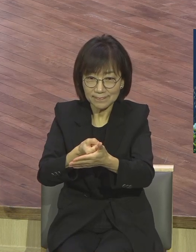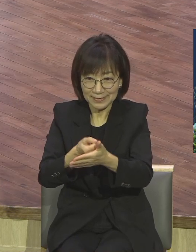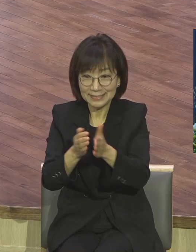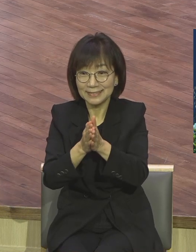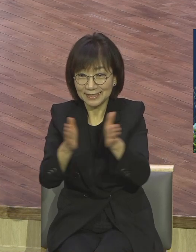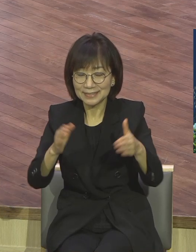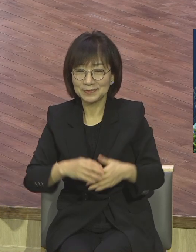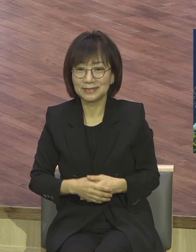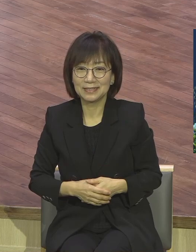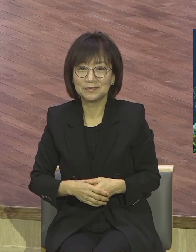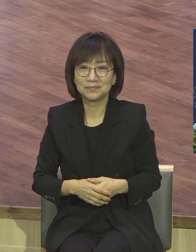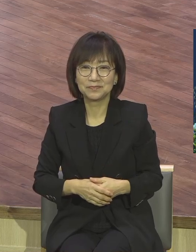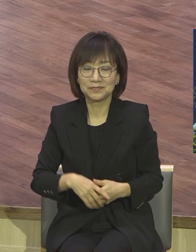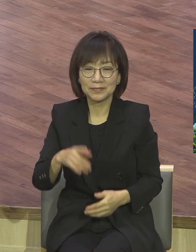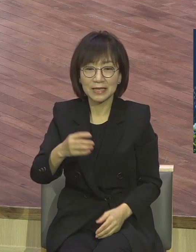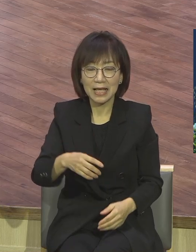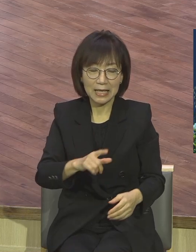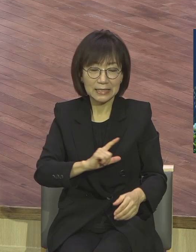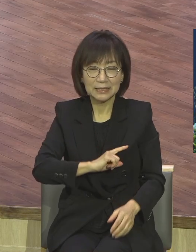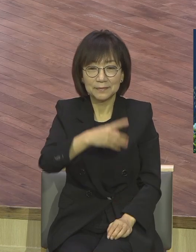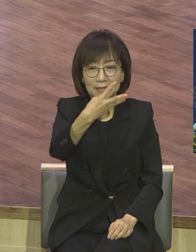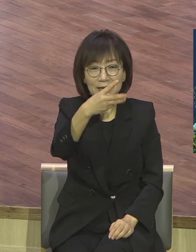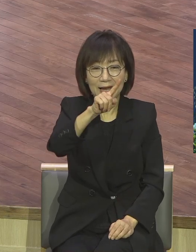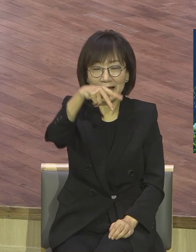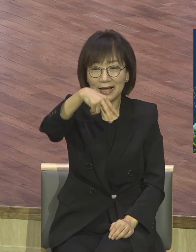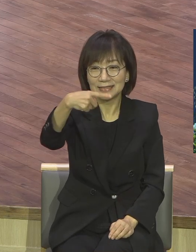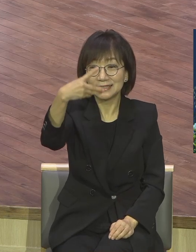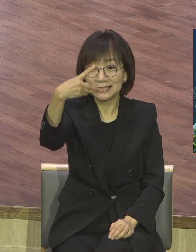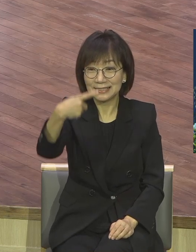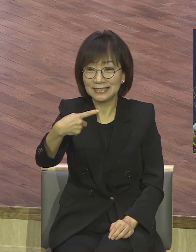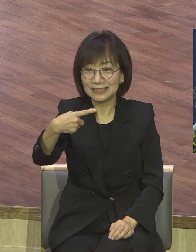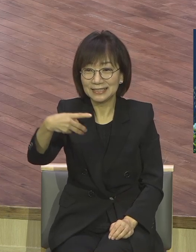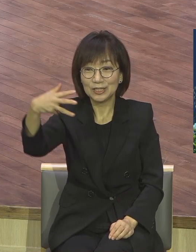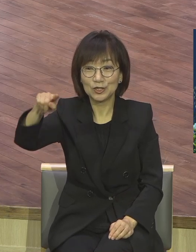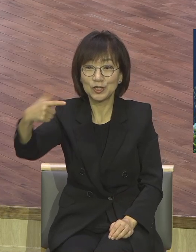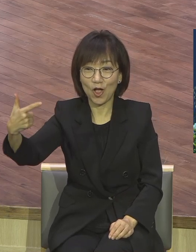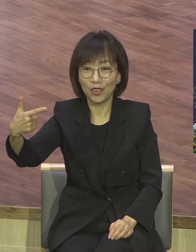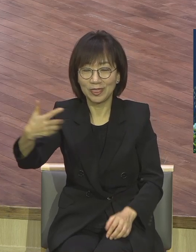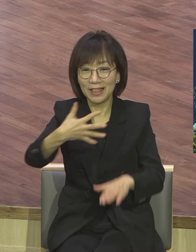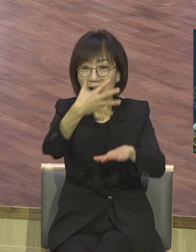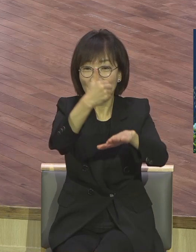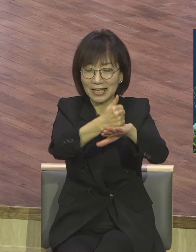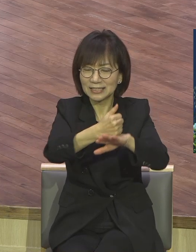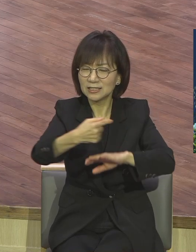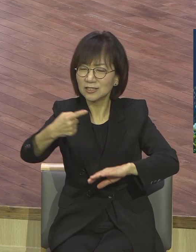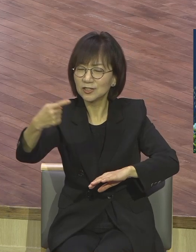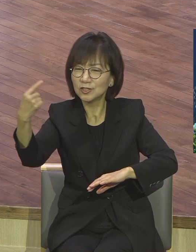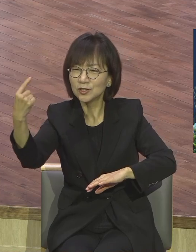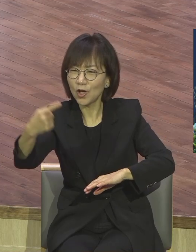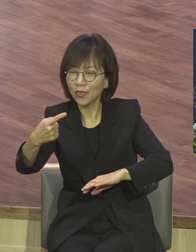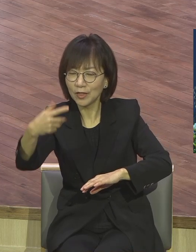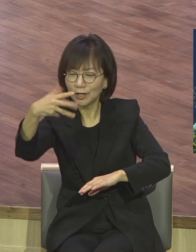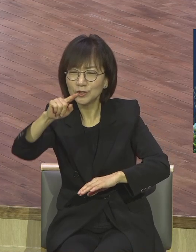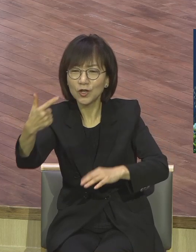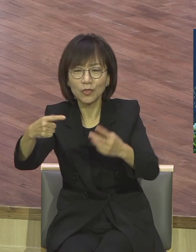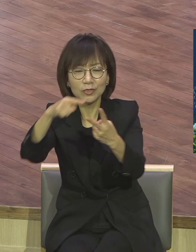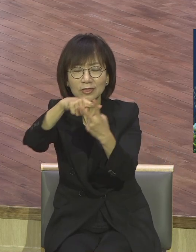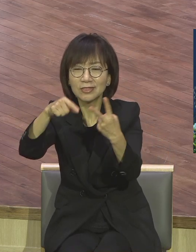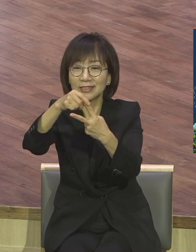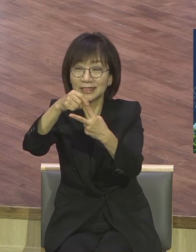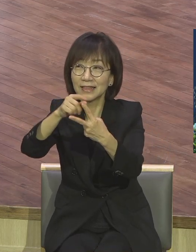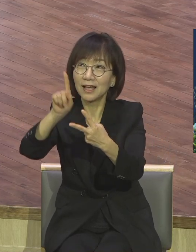바로 라스트 천 헌신입니다. 천에는 두 가지 의미 있다고 말씀드렸어요. 하나는 하늘